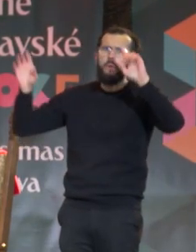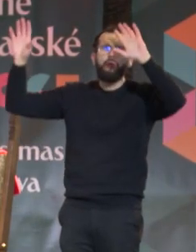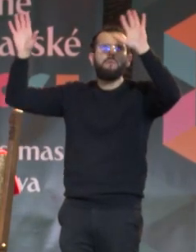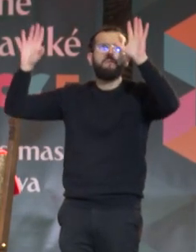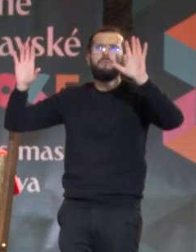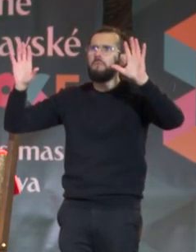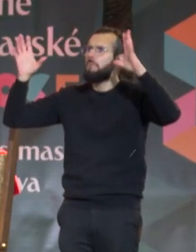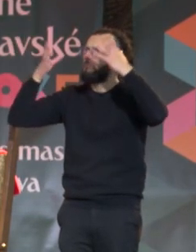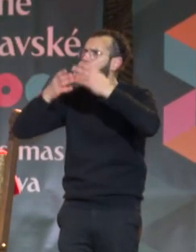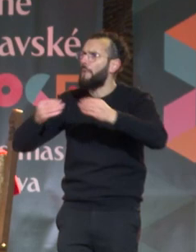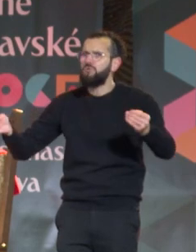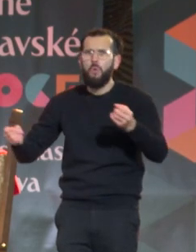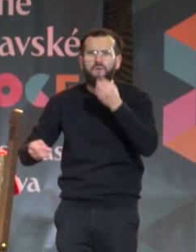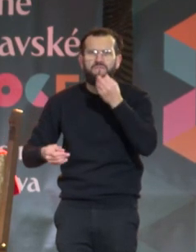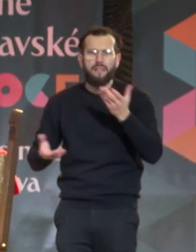a ošarpaný.